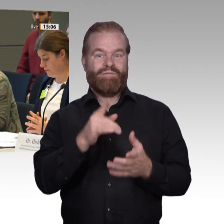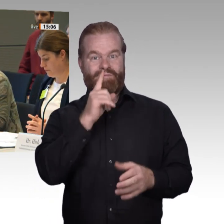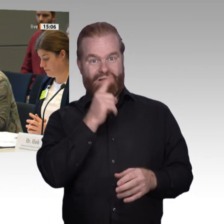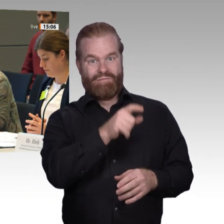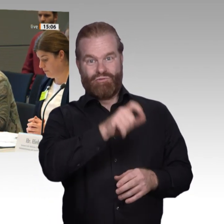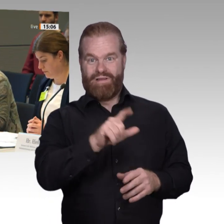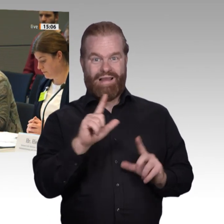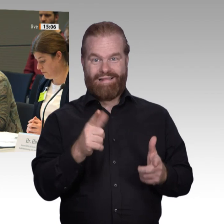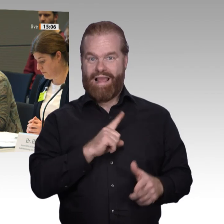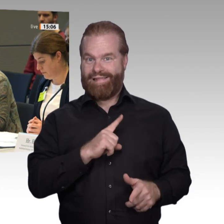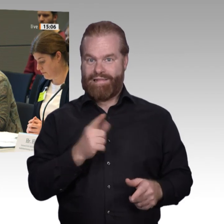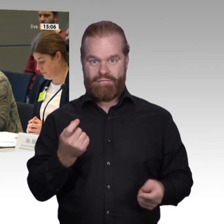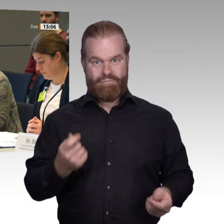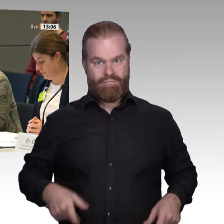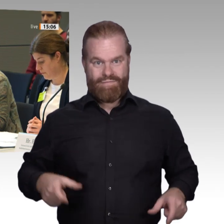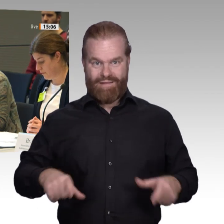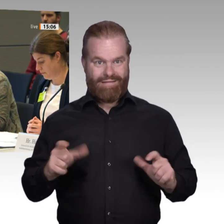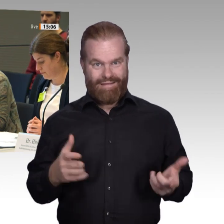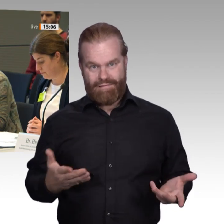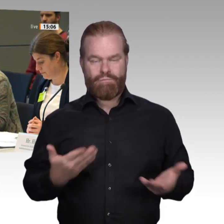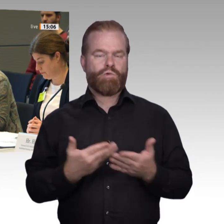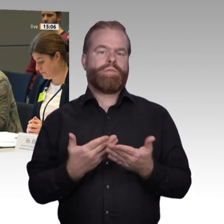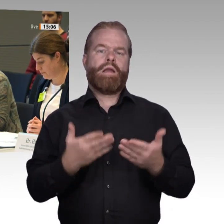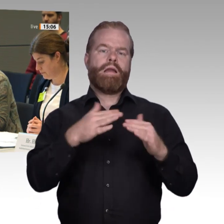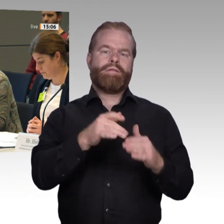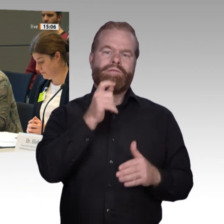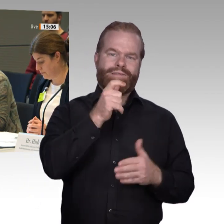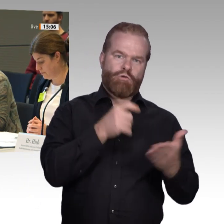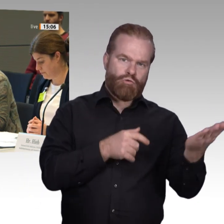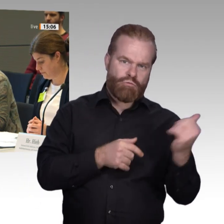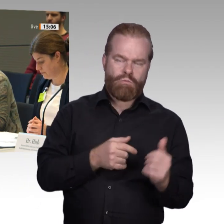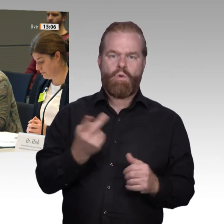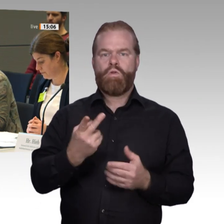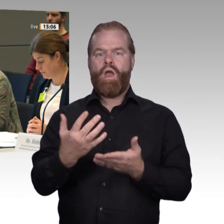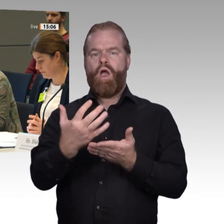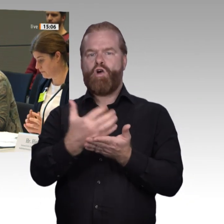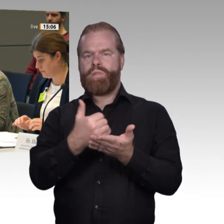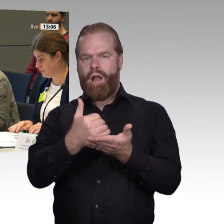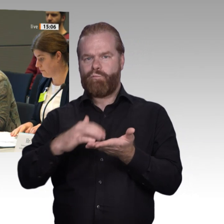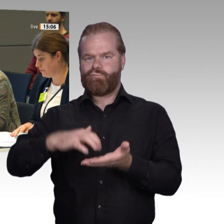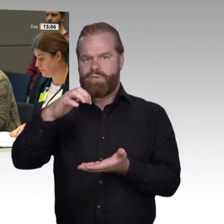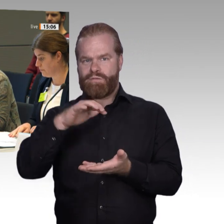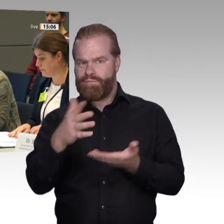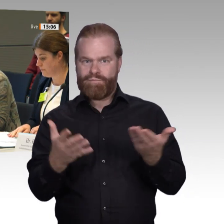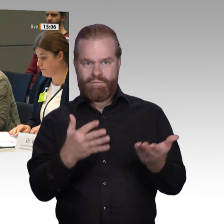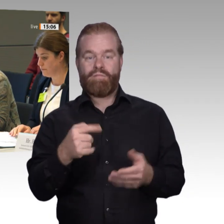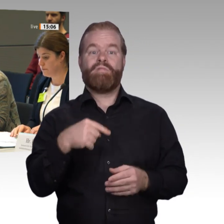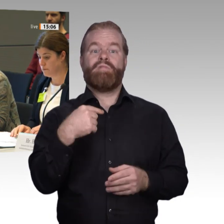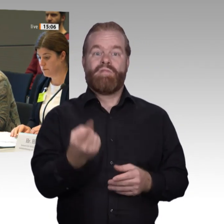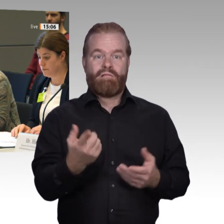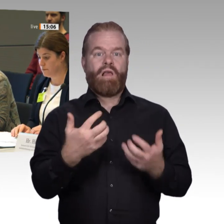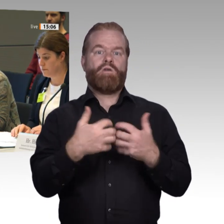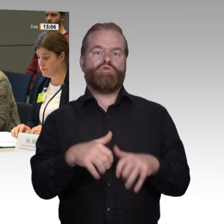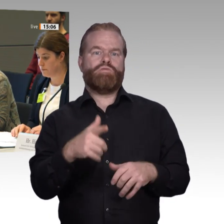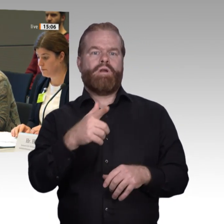Bedarfsdeckung herangezogen, bevor eine aufstockende Pflegehilfe im Rahmen der Sozialhilfe gewährt wird. Den unterhaltspflichtigen Kindern steht jedoch